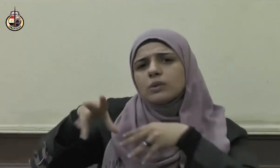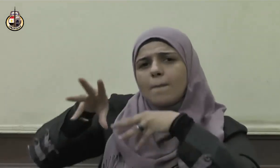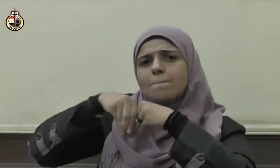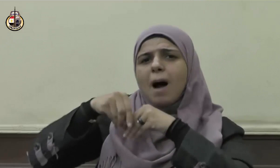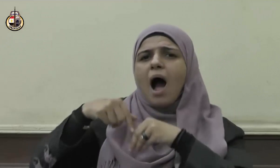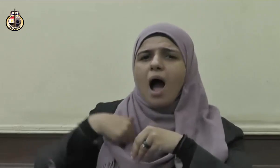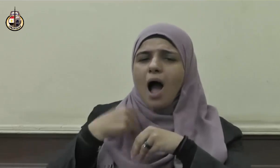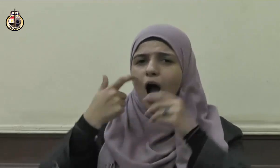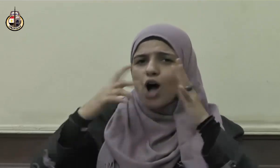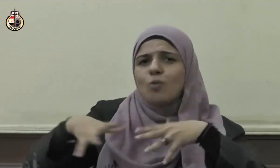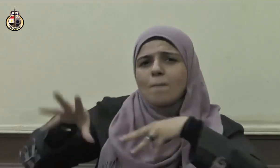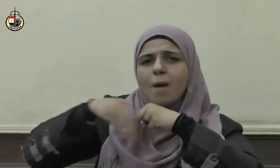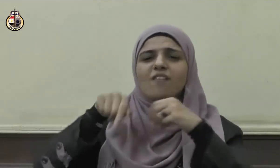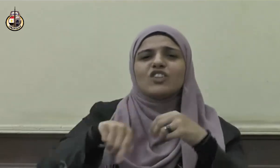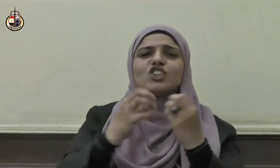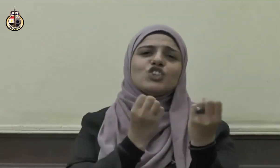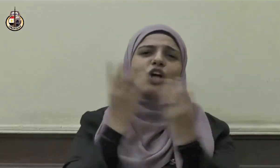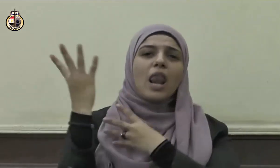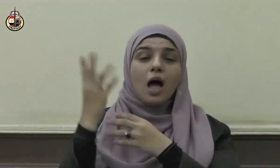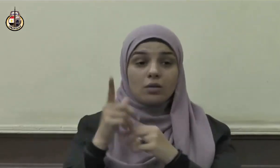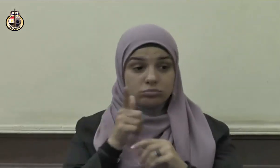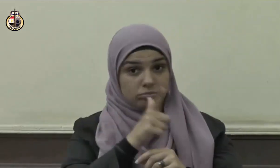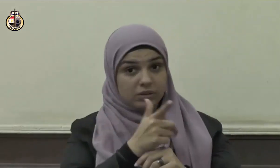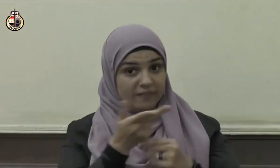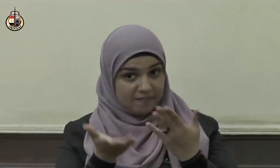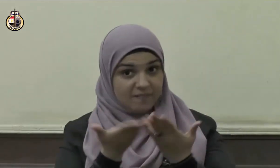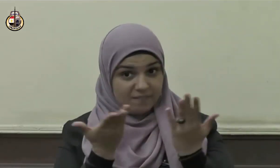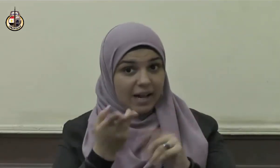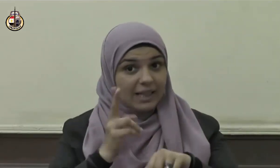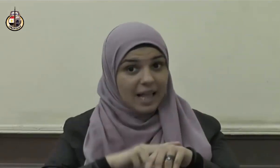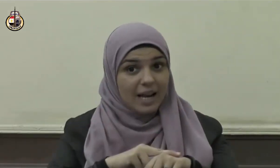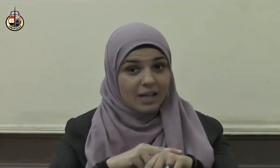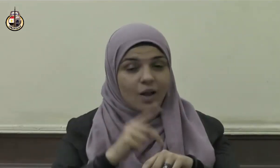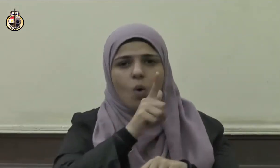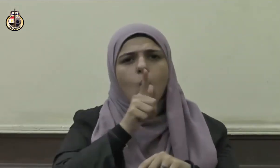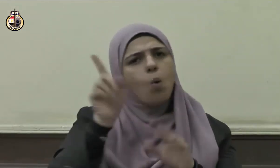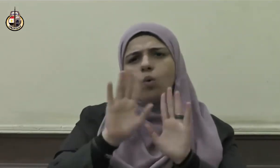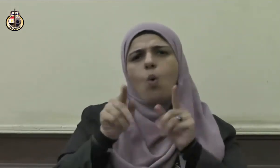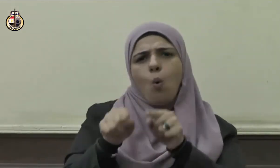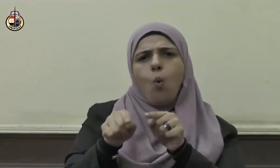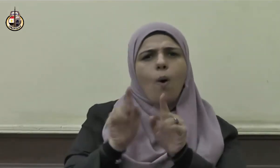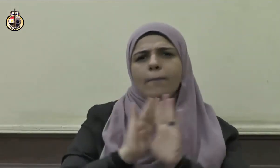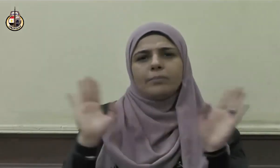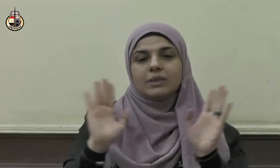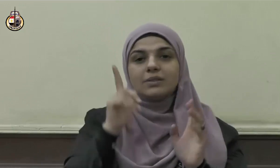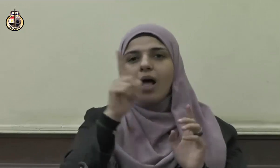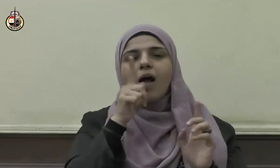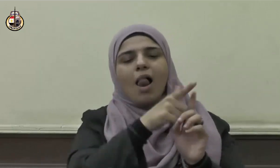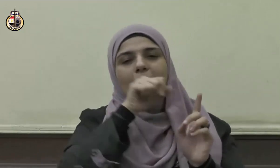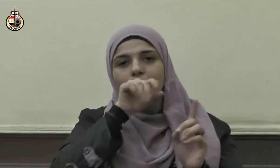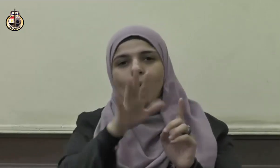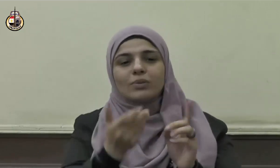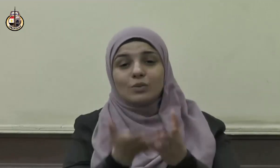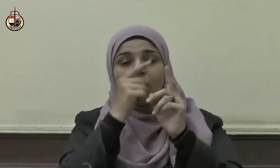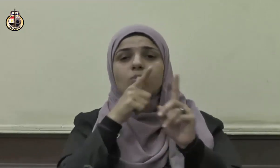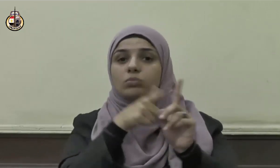الجنة. قال أو غير ذلك؟ قلت هو ذلك. قال فأعدني على